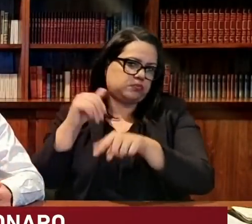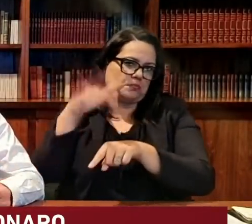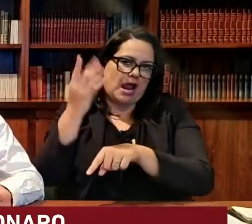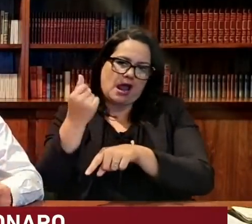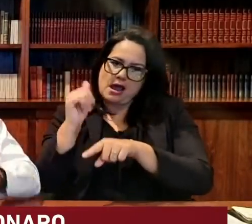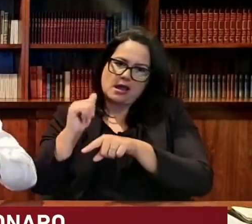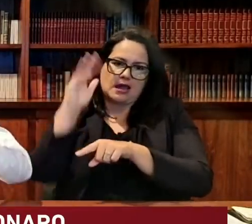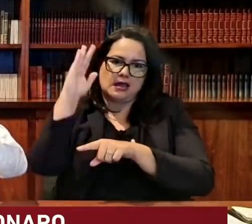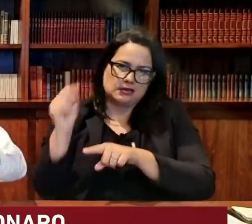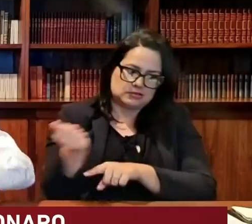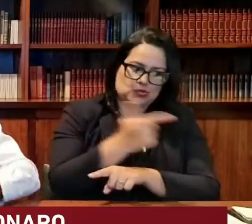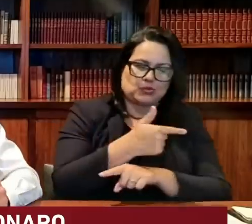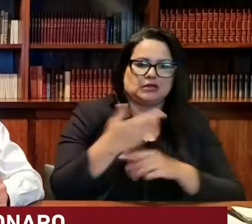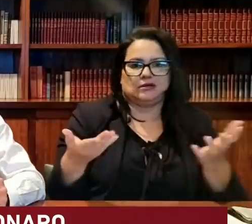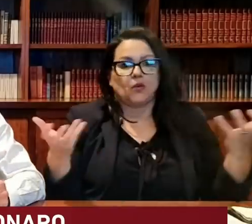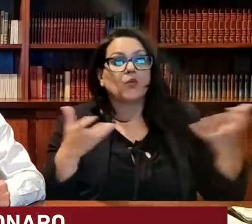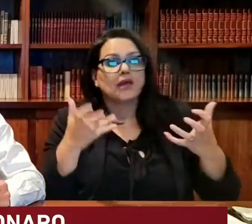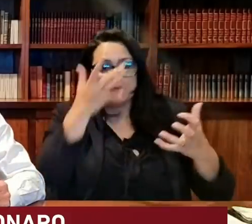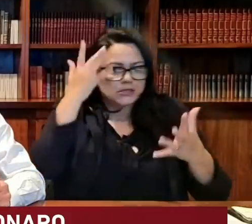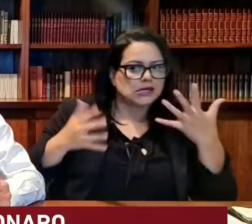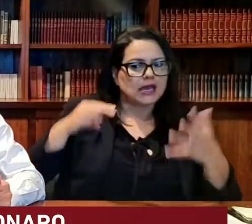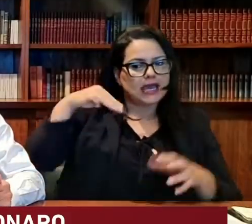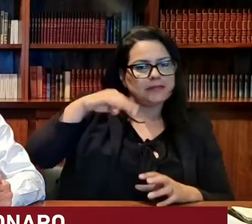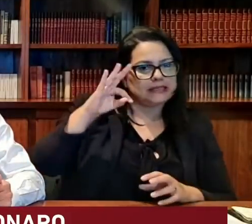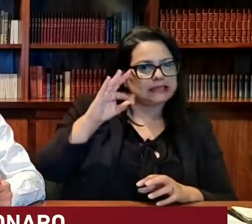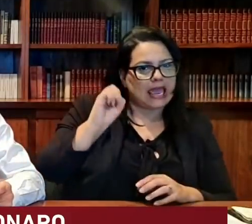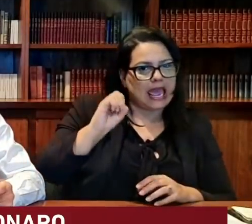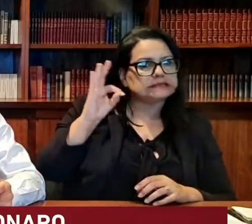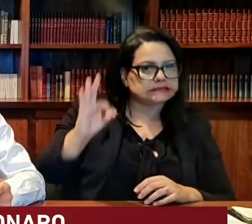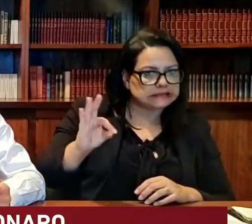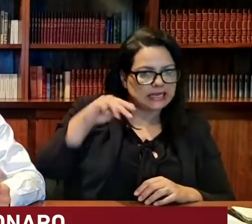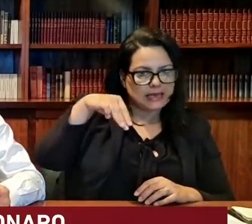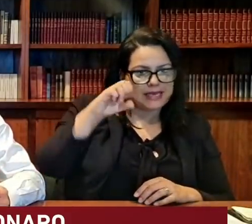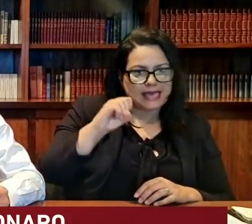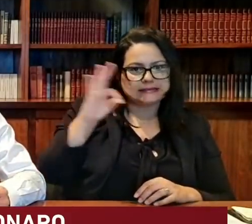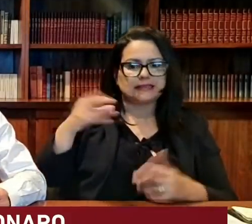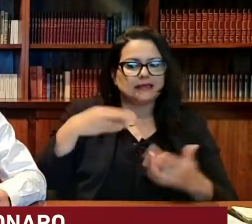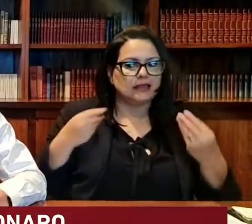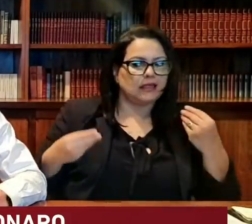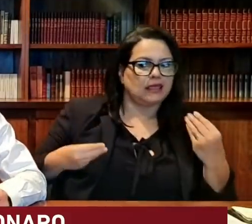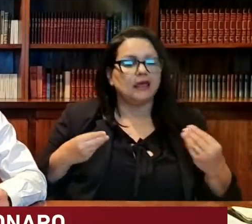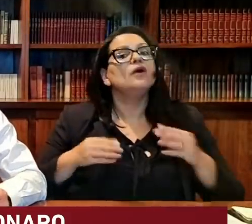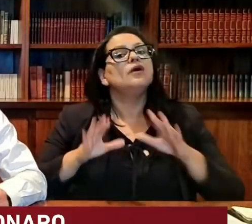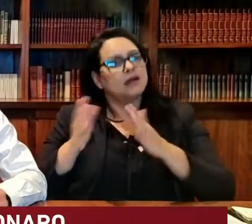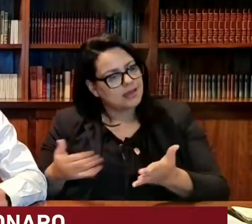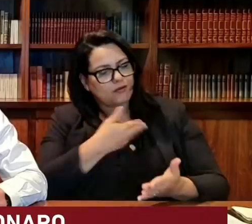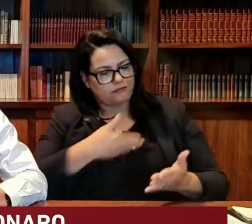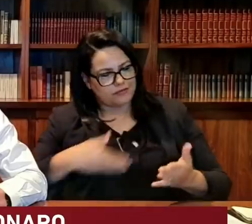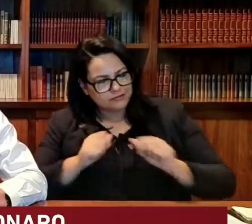valia antes. Então, o que inibiu e muito o trabalho do MST foram as ações aqui do nosso